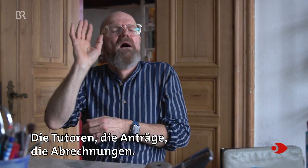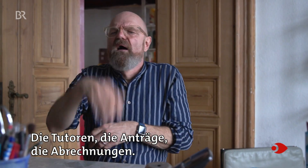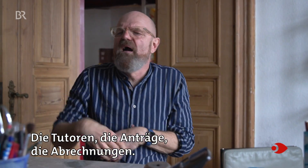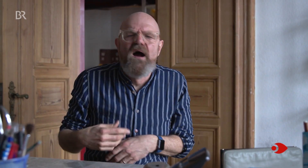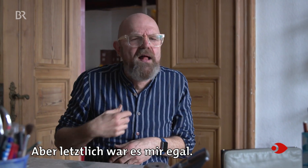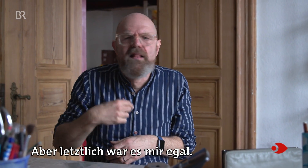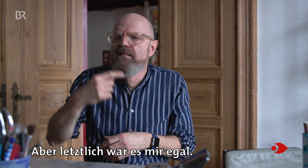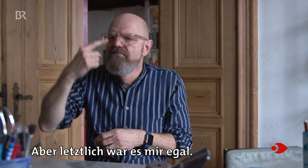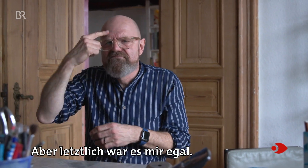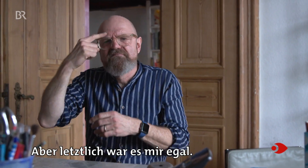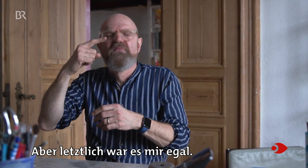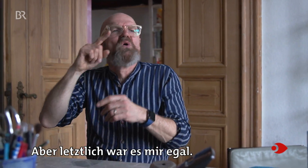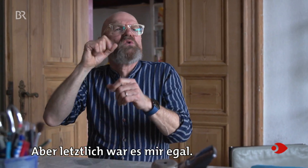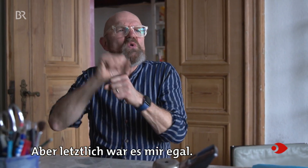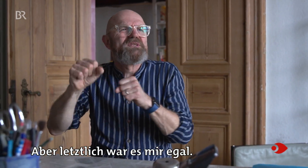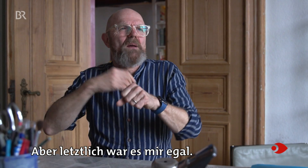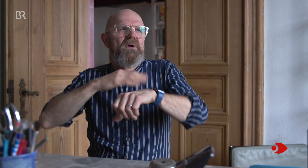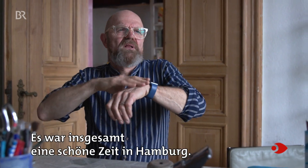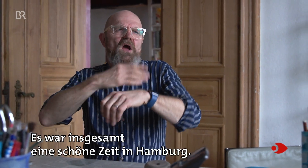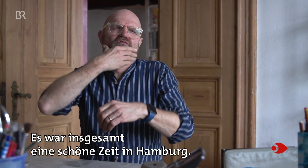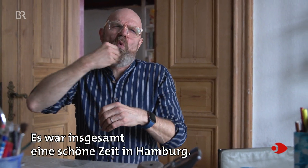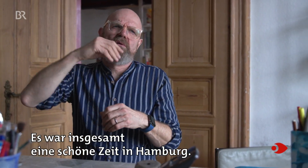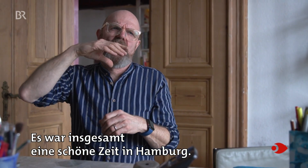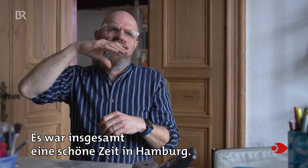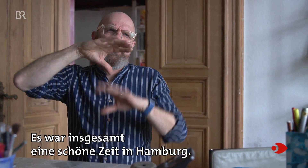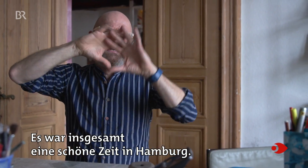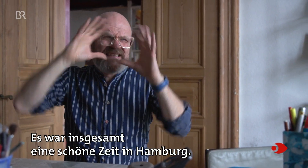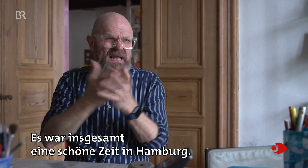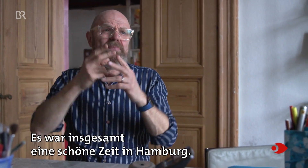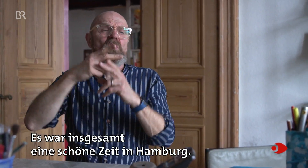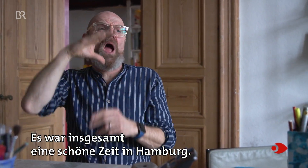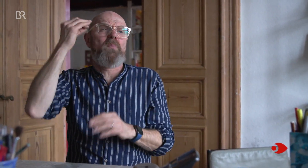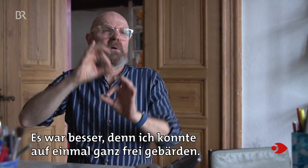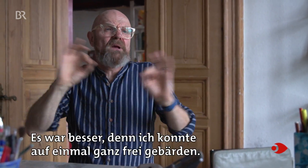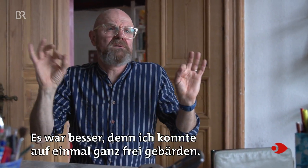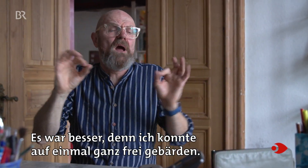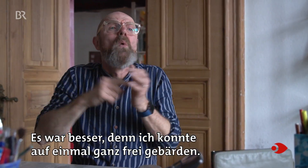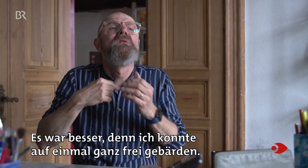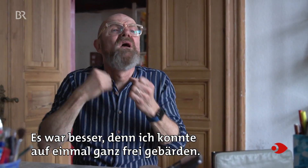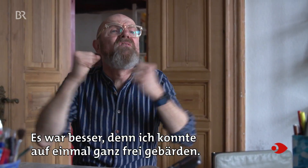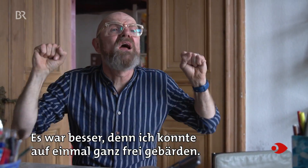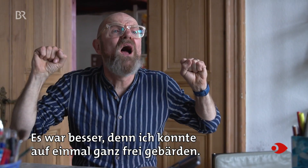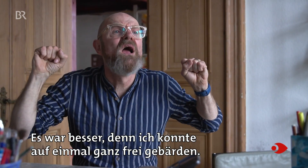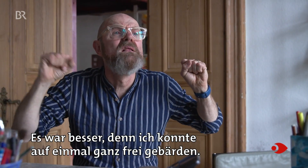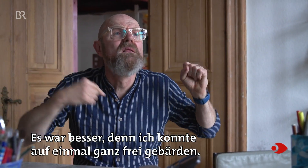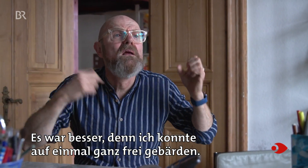Abrechnungen. Aber letztlich war es mir egal. Es war insgesamt eine schöne Zeit in Hamburg. Es war besser, denn ich konnte auf einmal ganz frei